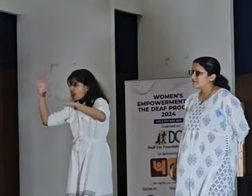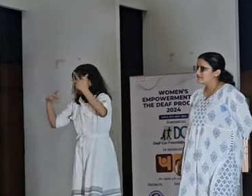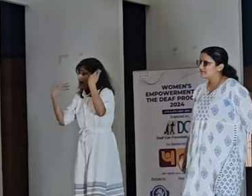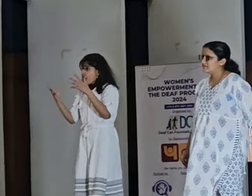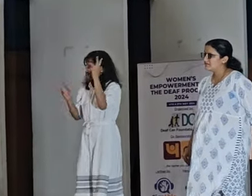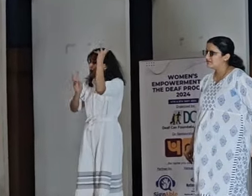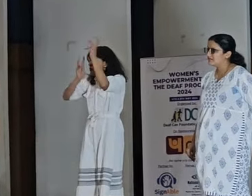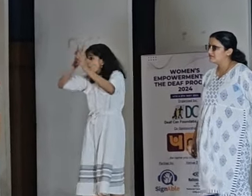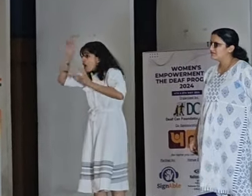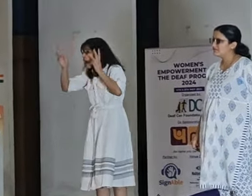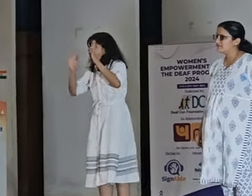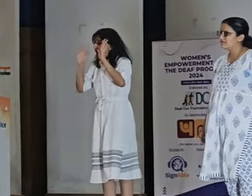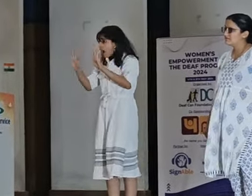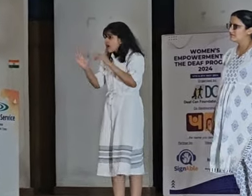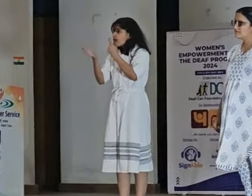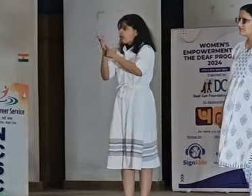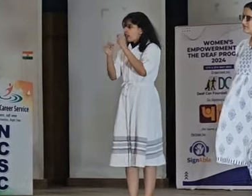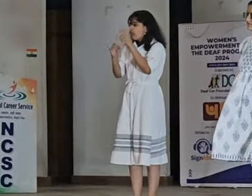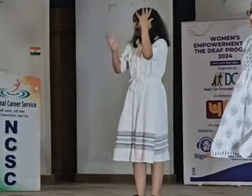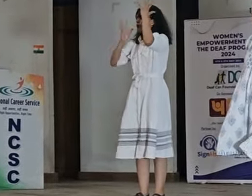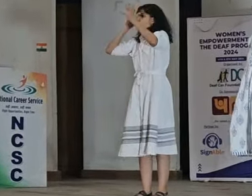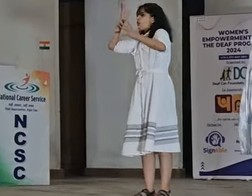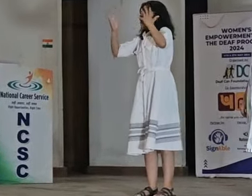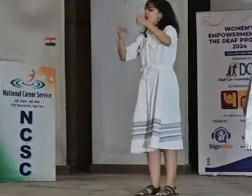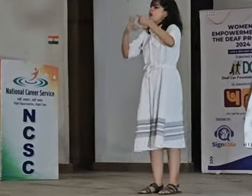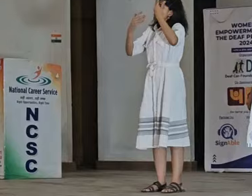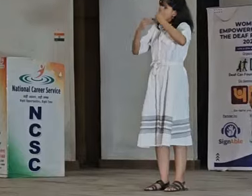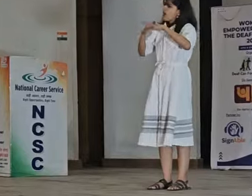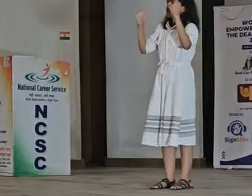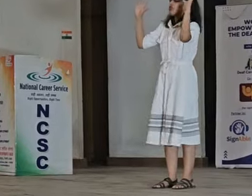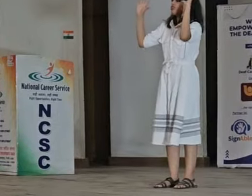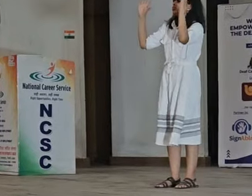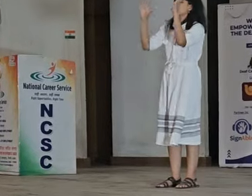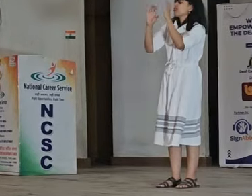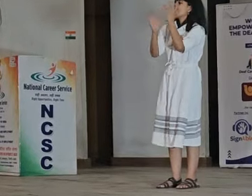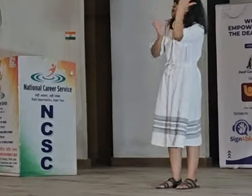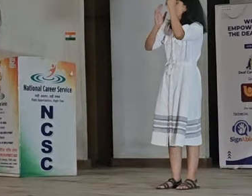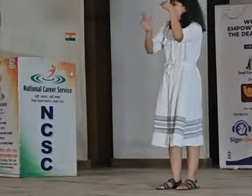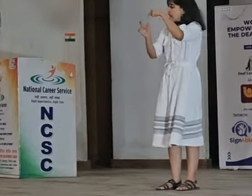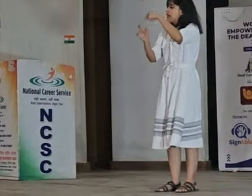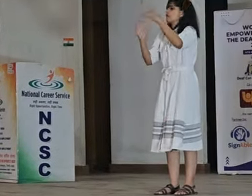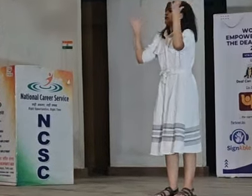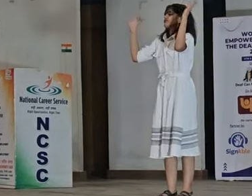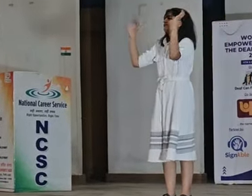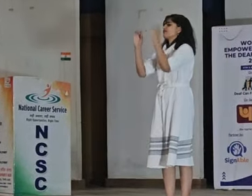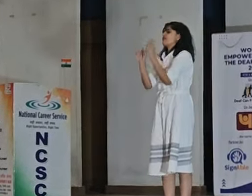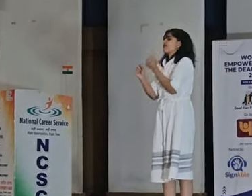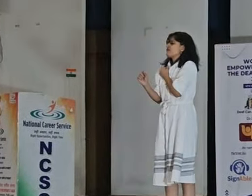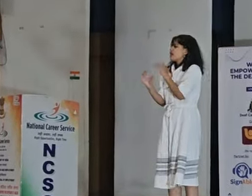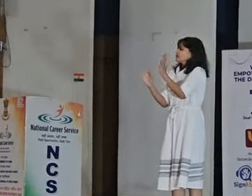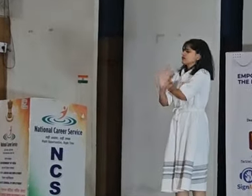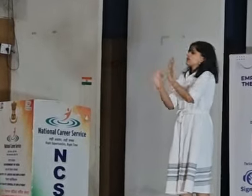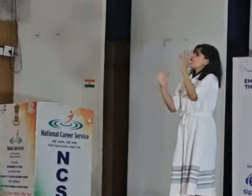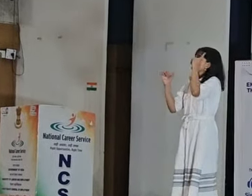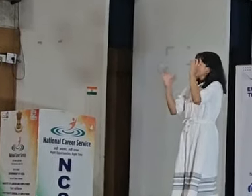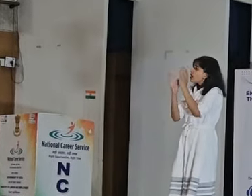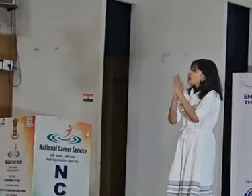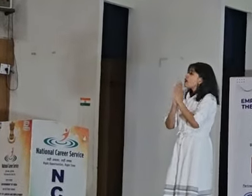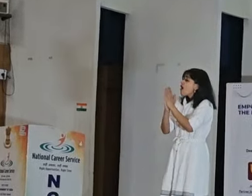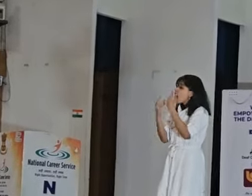जिसको भी रेटिनल में प्रॉब्लम है या मतलब लोगों को बहुत ज्यादा चिंतित हो जाते हैं कि अरे मुझे नहीं दिखता है,